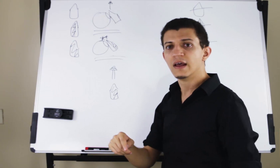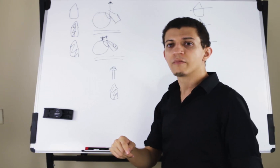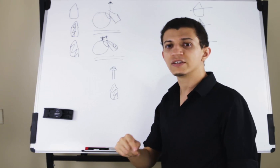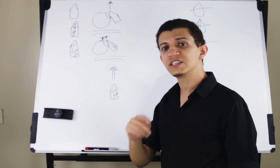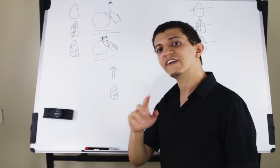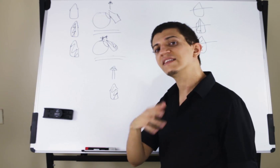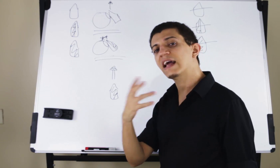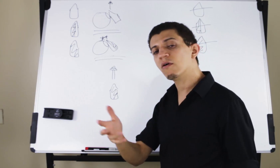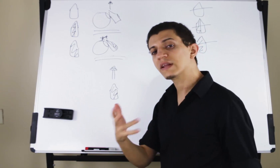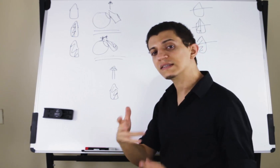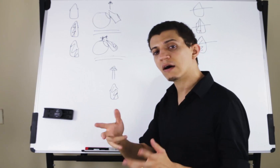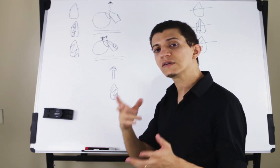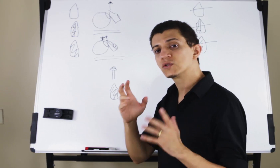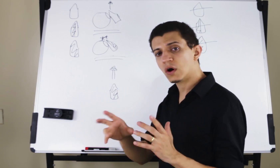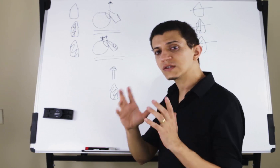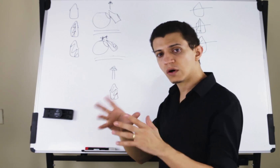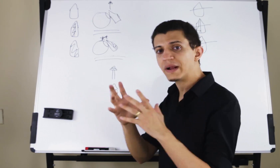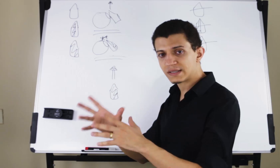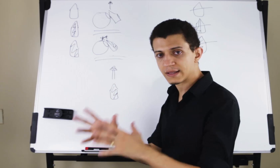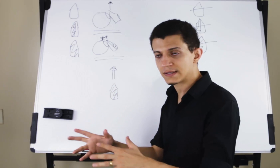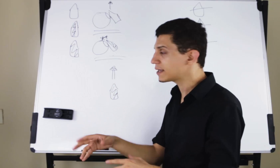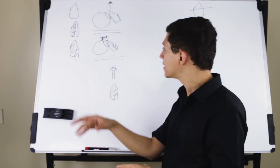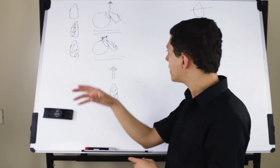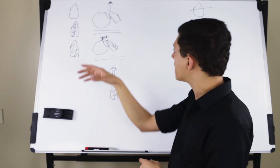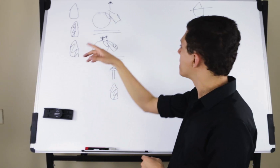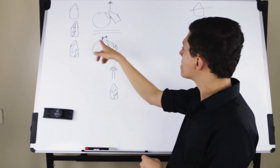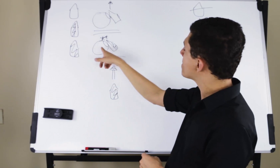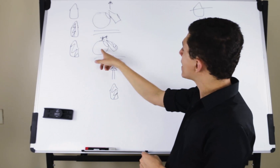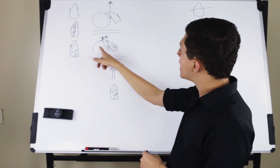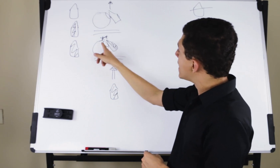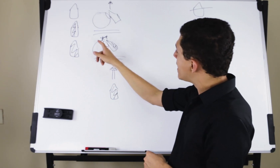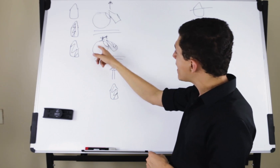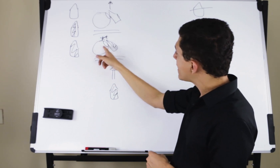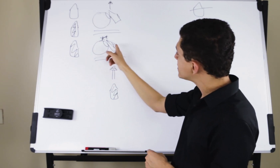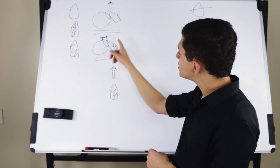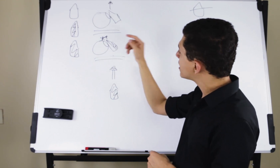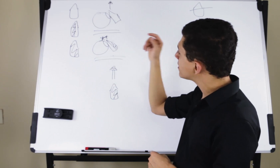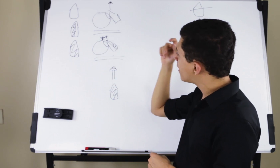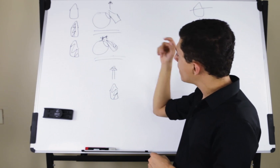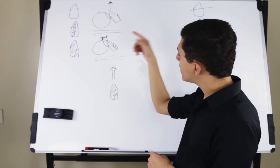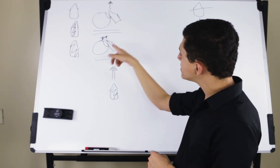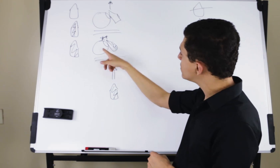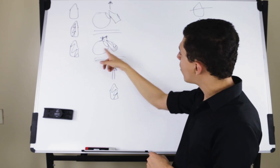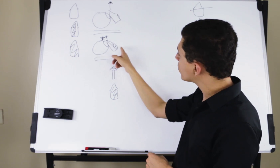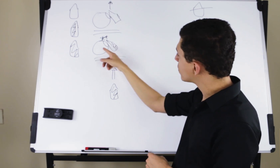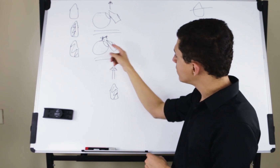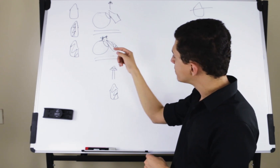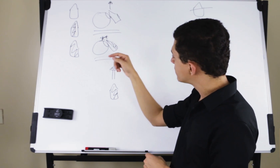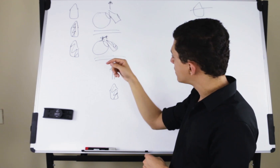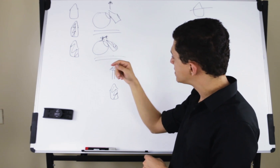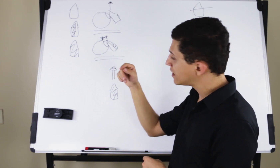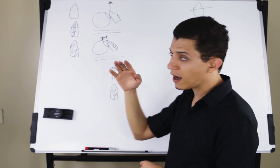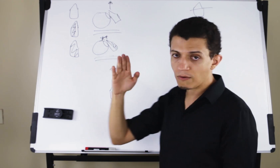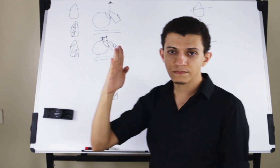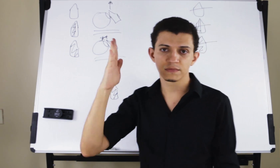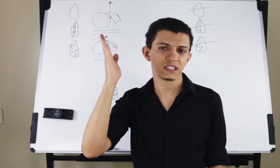porque a gente vai ter outras aulas só sobre as setas aqui também. E aqui a gente tem então esse outro sinal, sinal